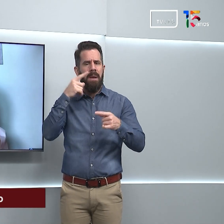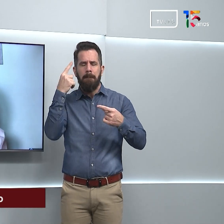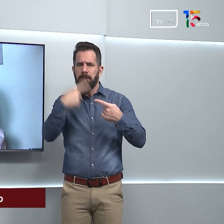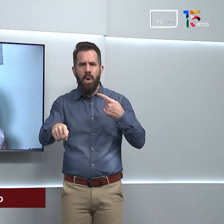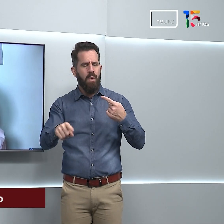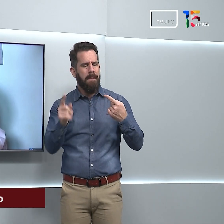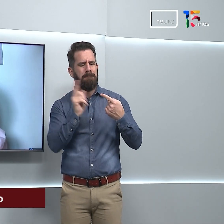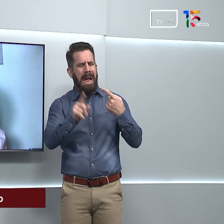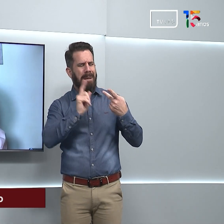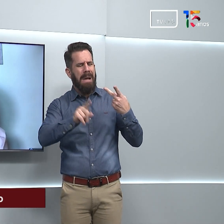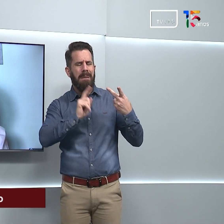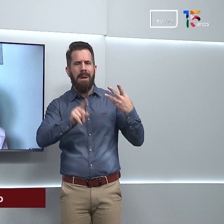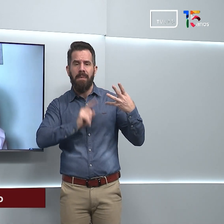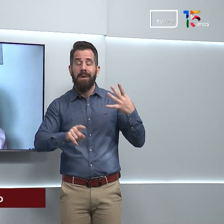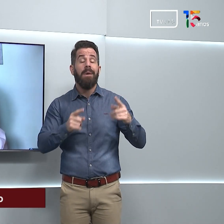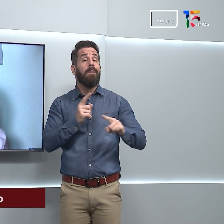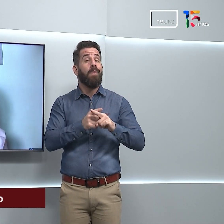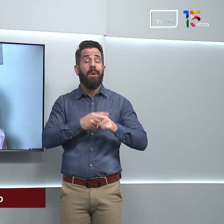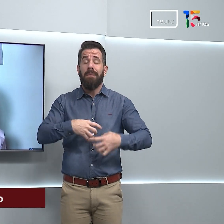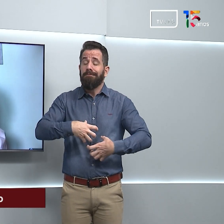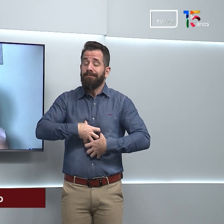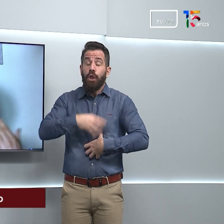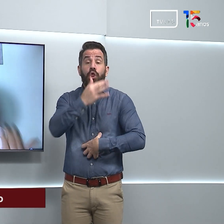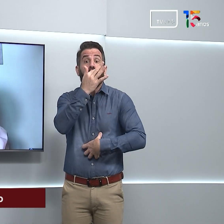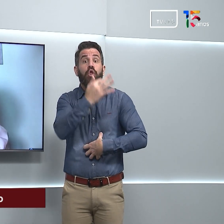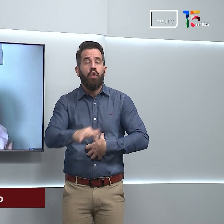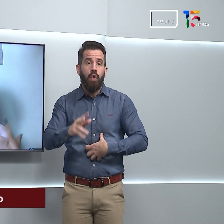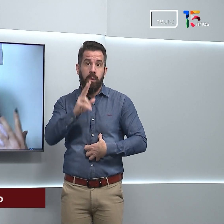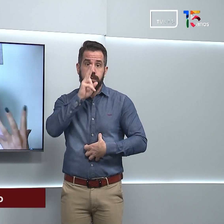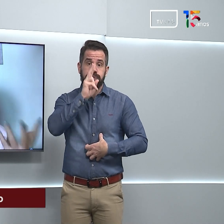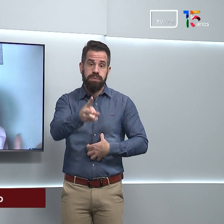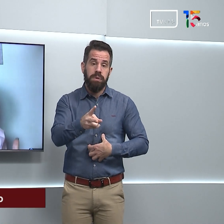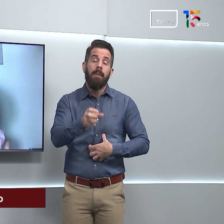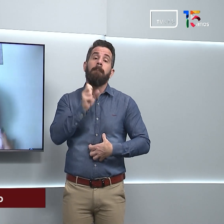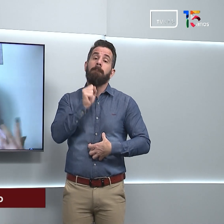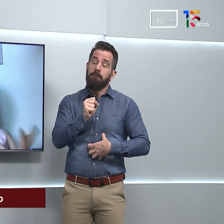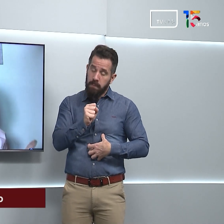porque causa muitos sintomas e isso pode levar